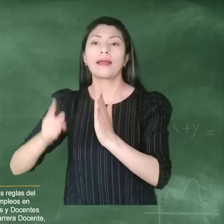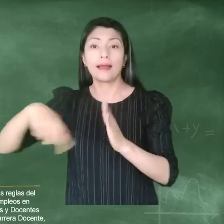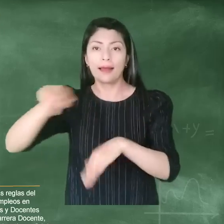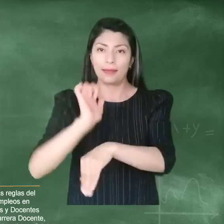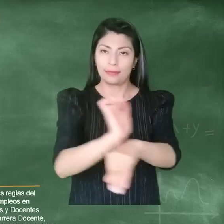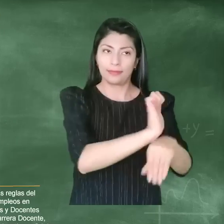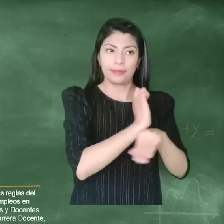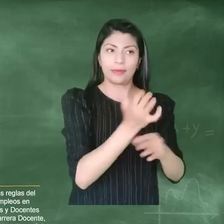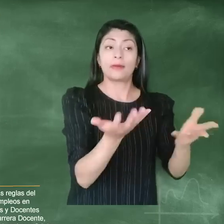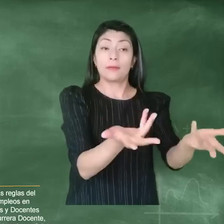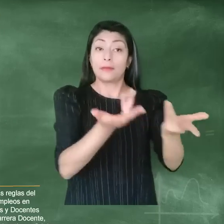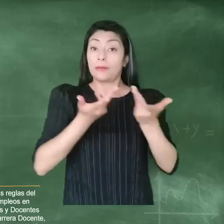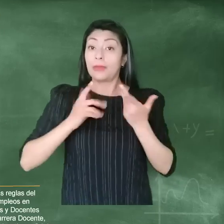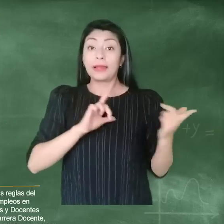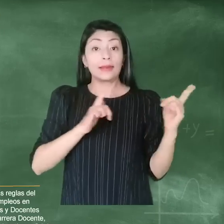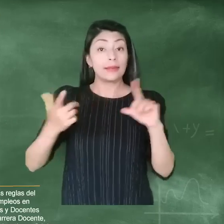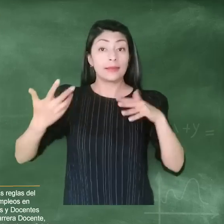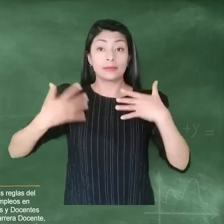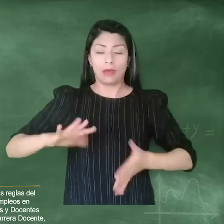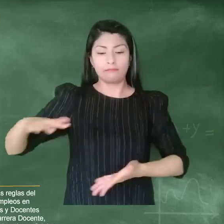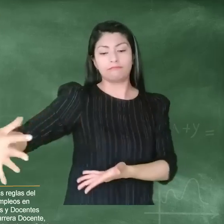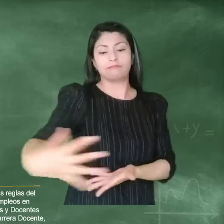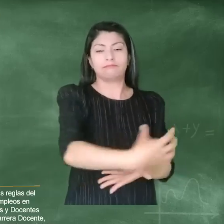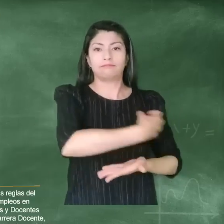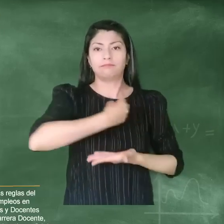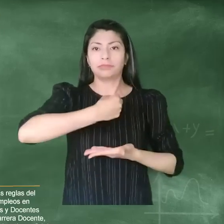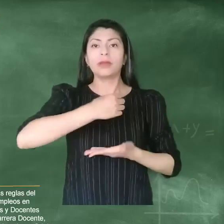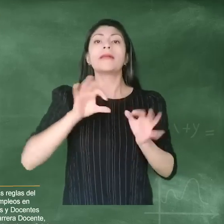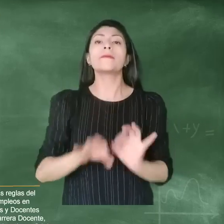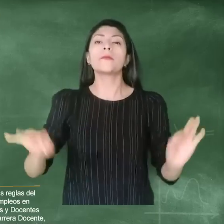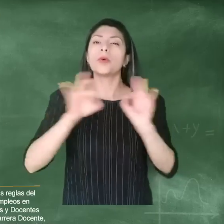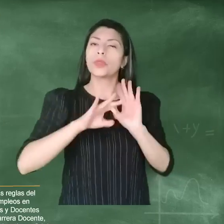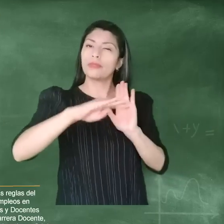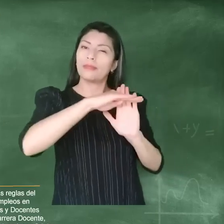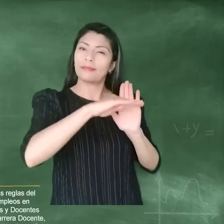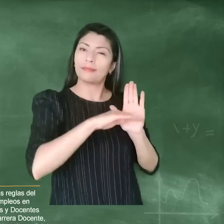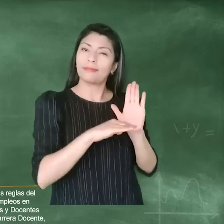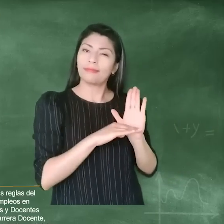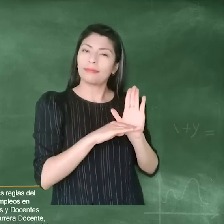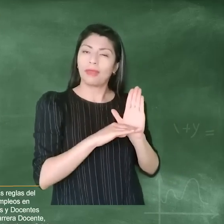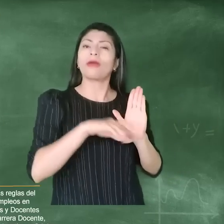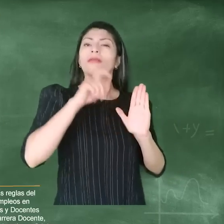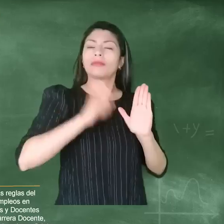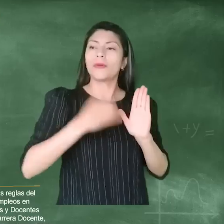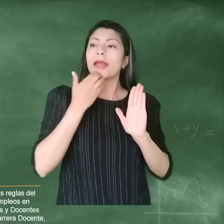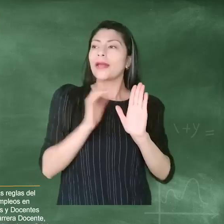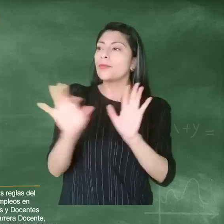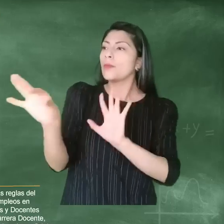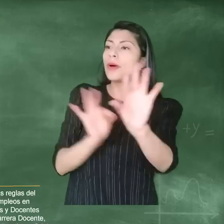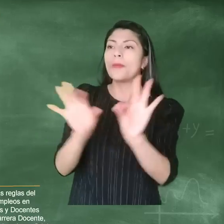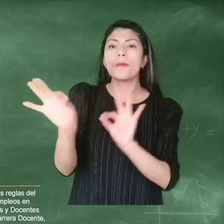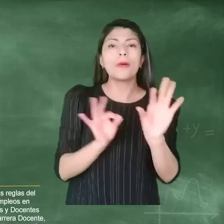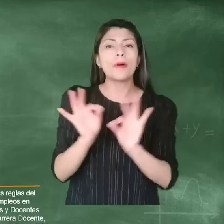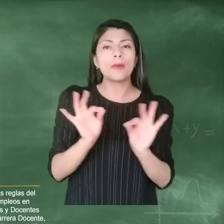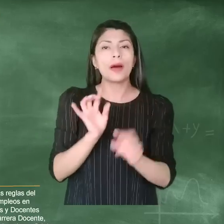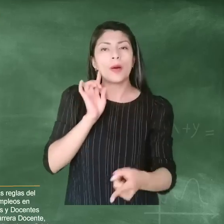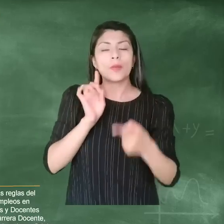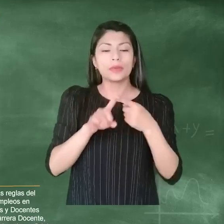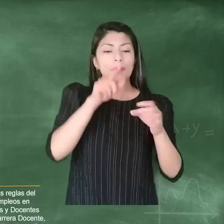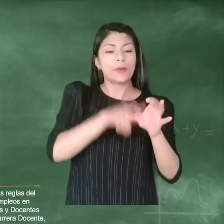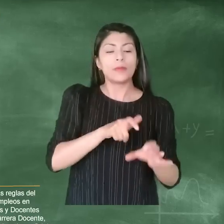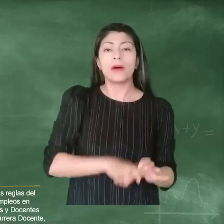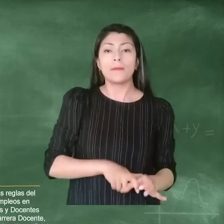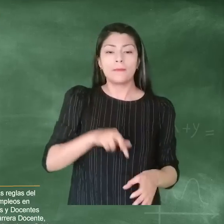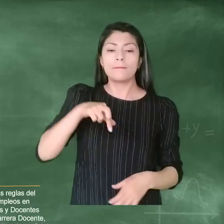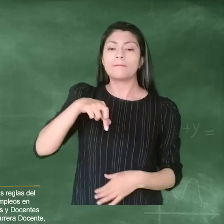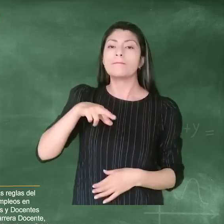entidad territorial certificada en educación debe cumplir las reglas que, sobre prioridad en la provisión de vacantes